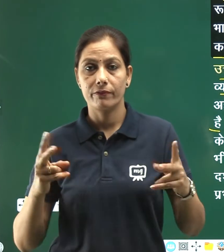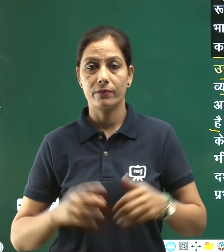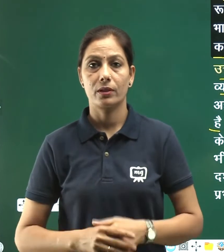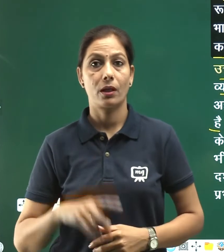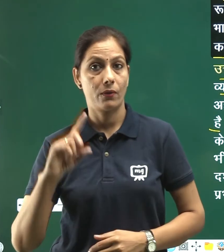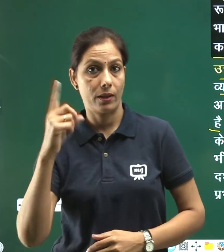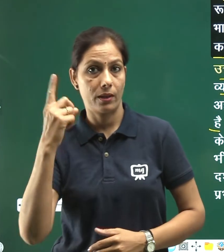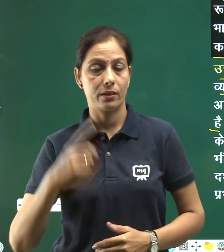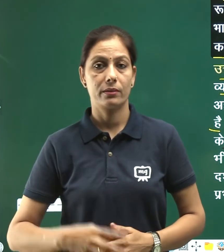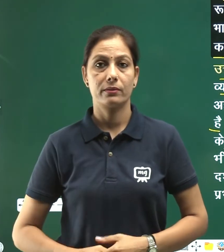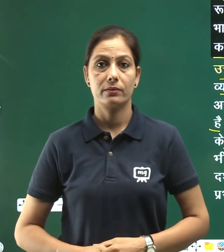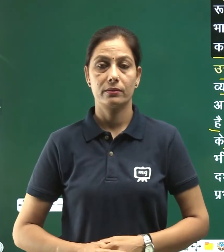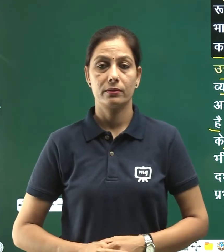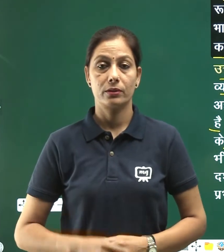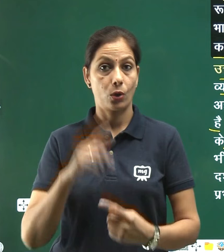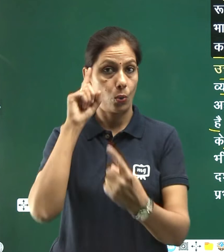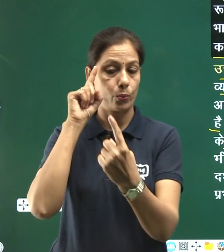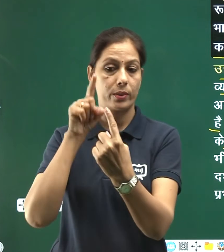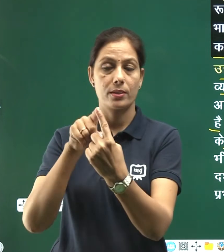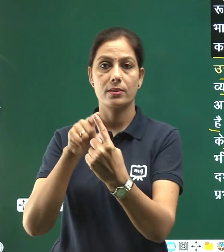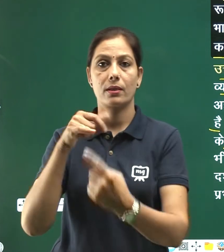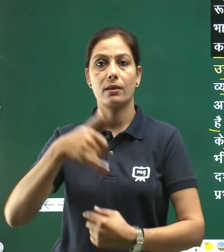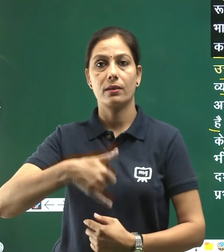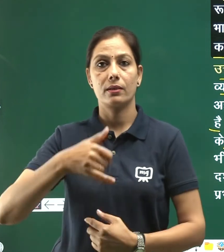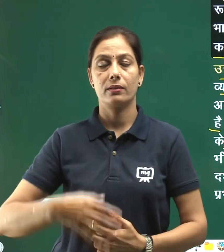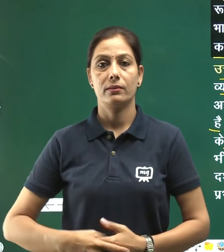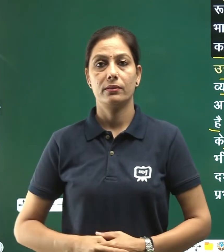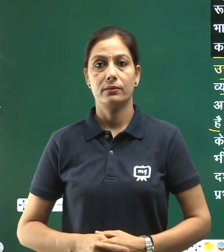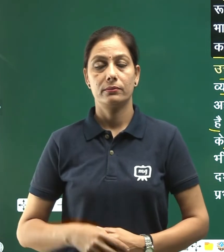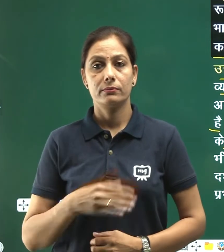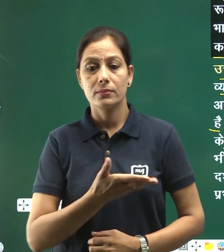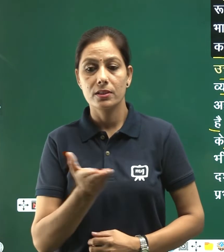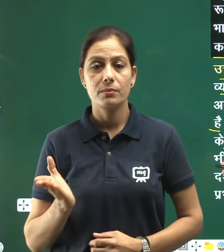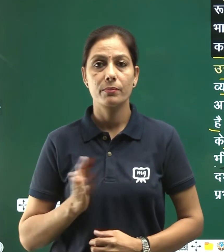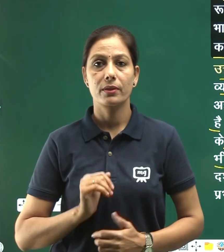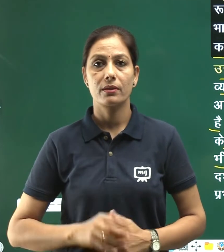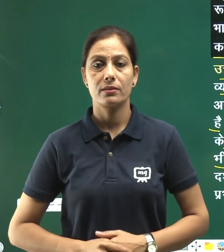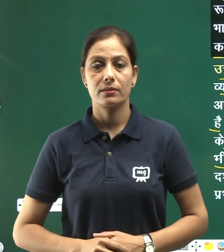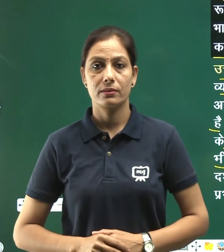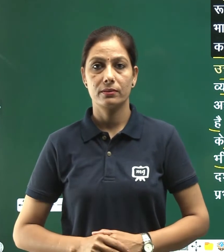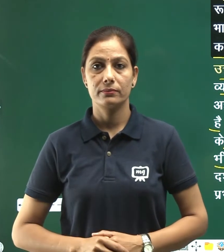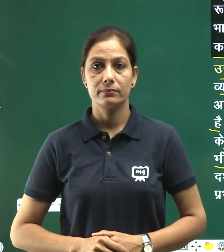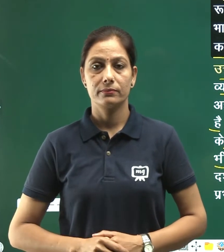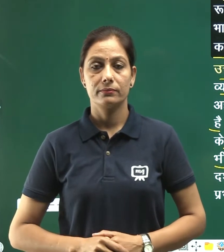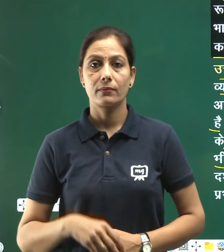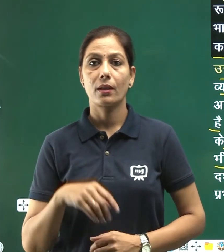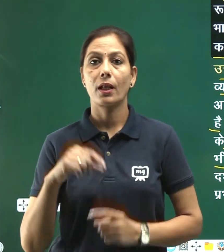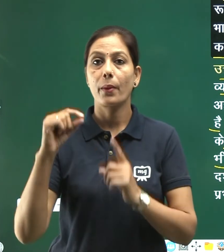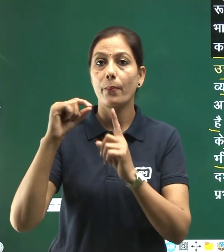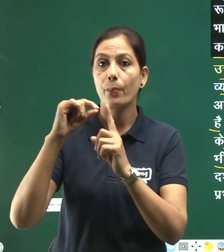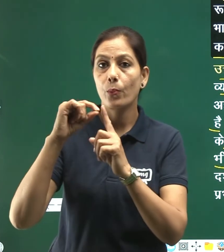केवल एक उद्देश्य है कि किसी भी प्रकार से कार्यक्रम